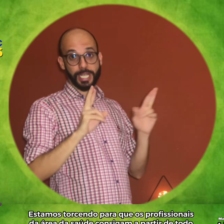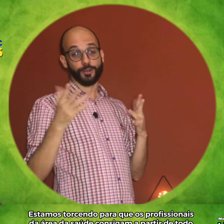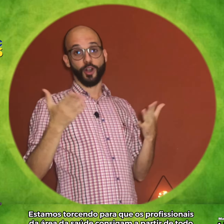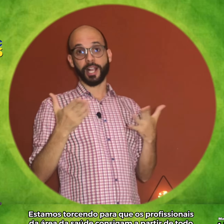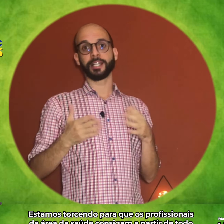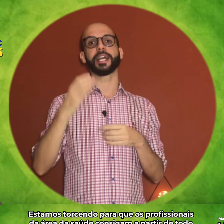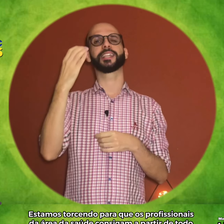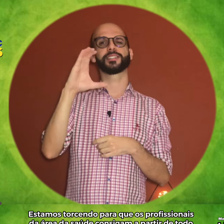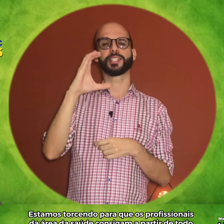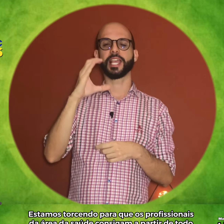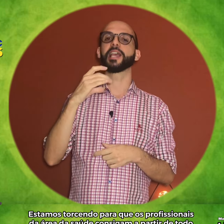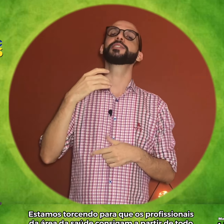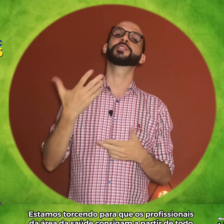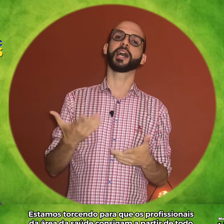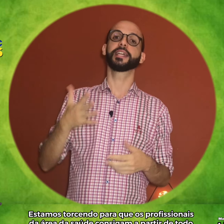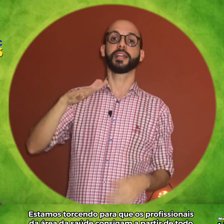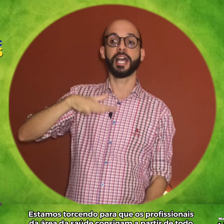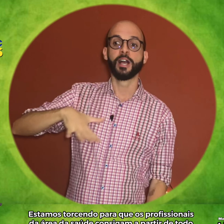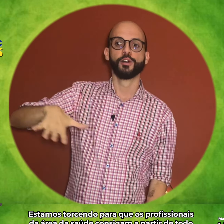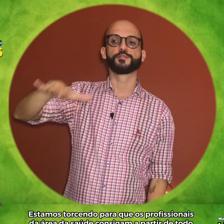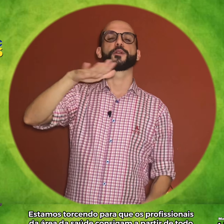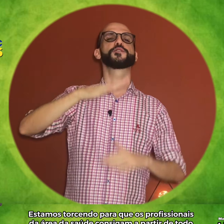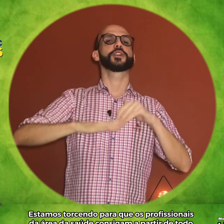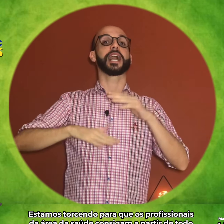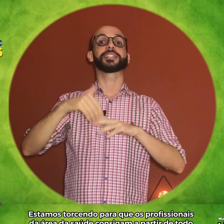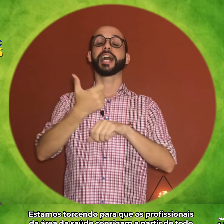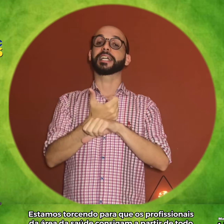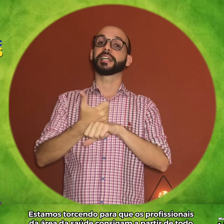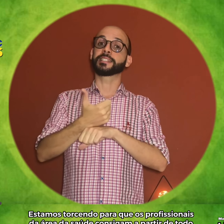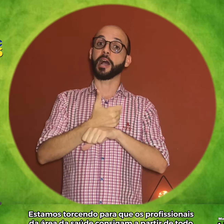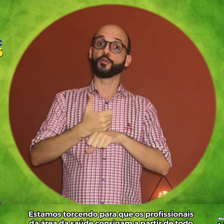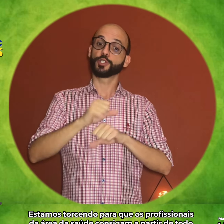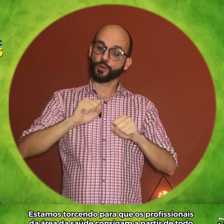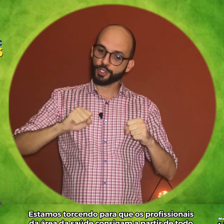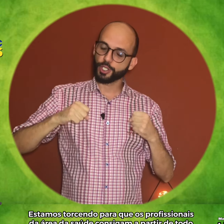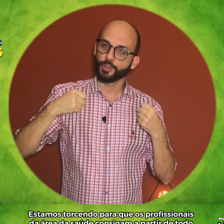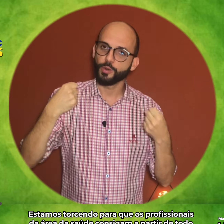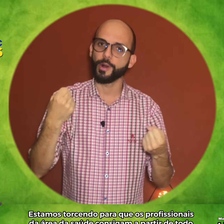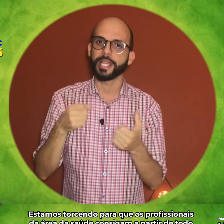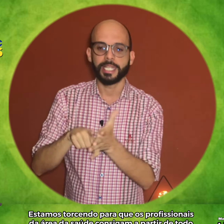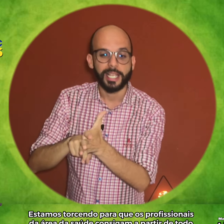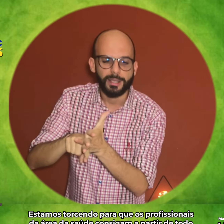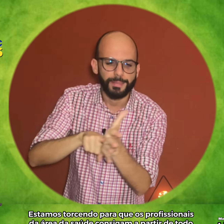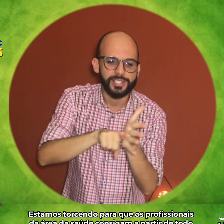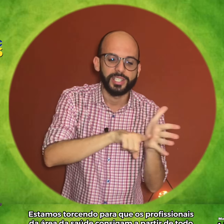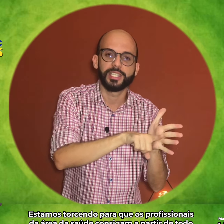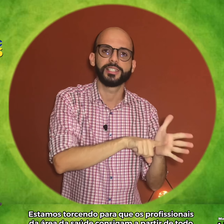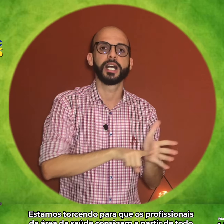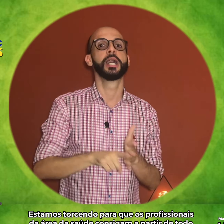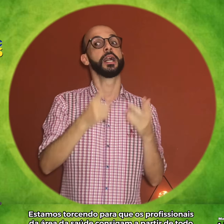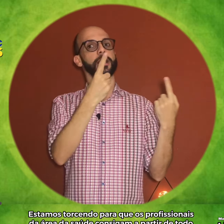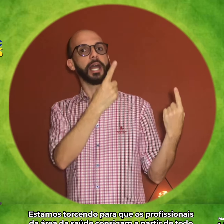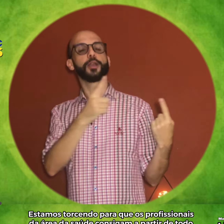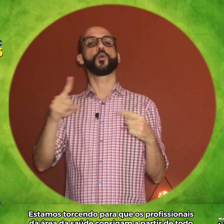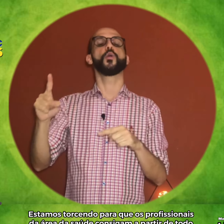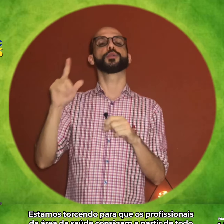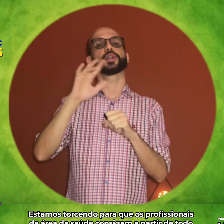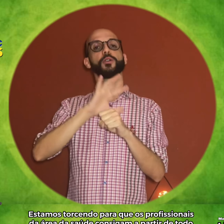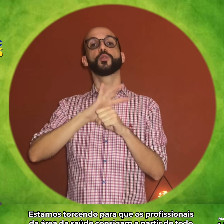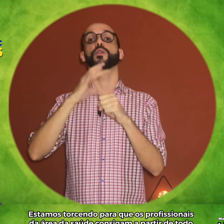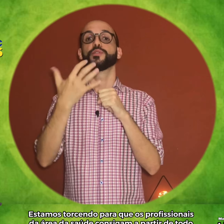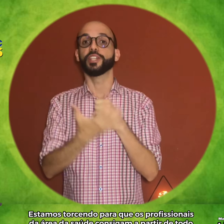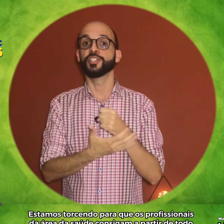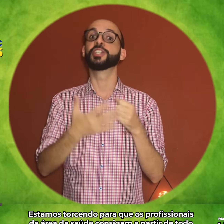Esperamos agora, né, que a ciência aí, né, os profissionais da área da saúde continuam aí nessa pesquisa, né, e